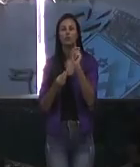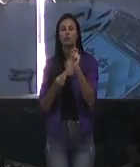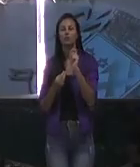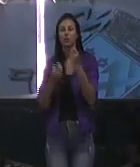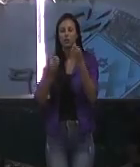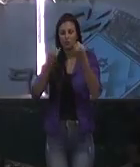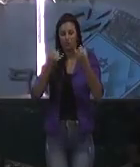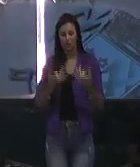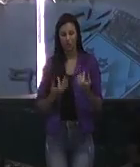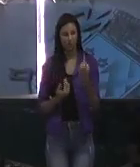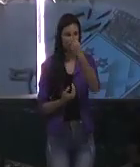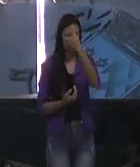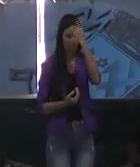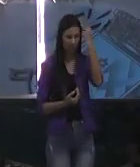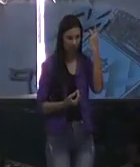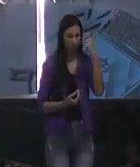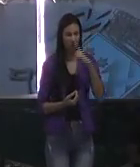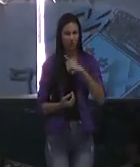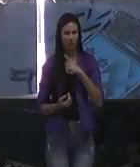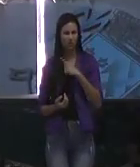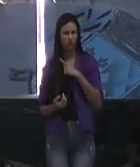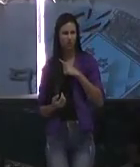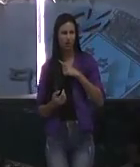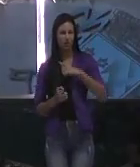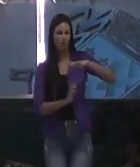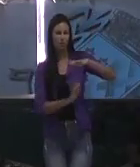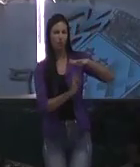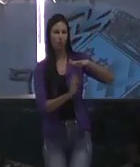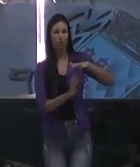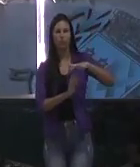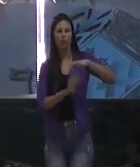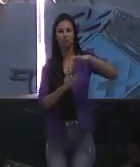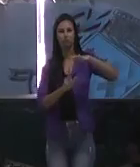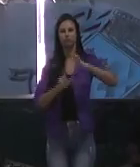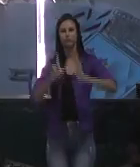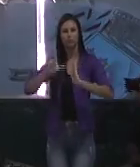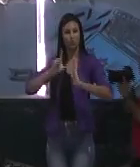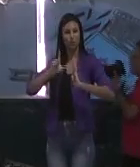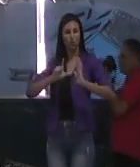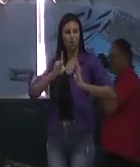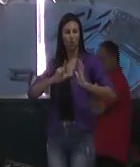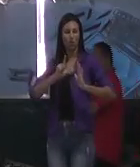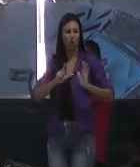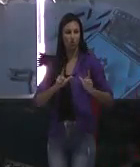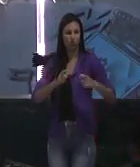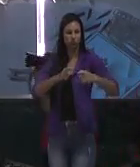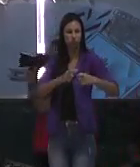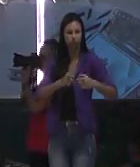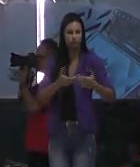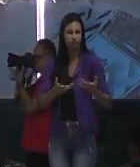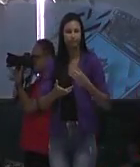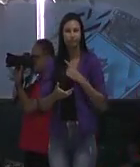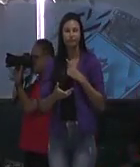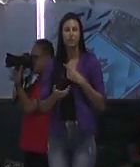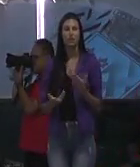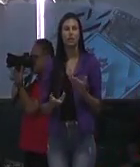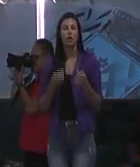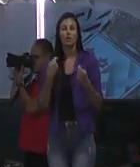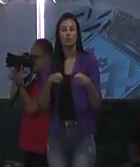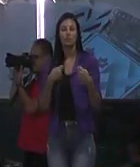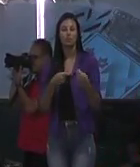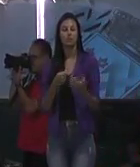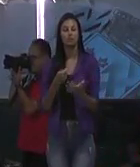exemplificar, uma pessoa que tem um pequeno armarinho, um grande armarinho, vamos dizer, aqui na Praça JJ Seabra,